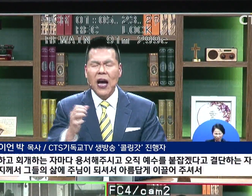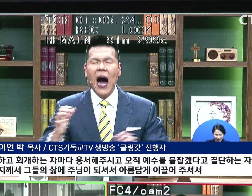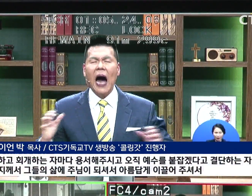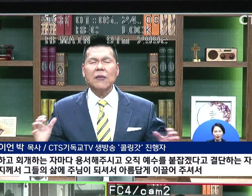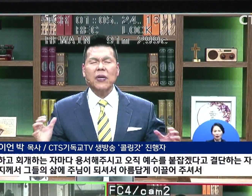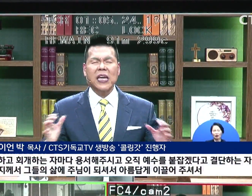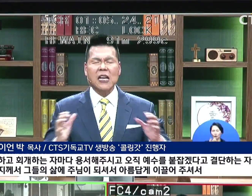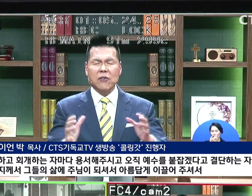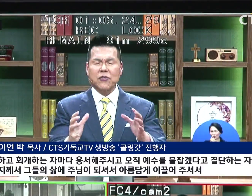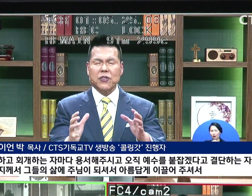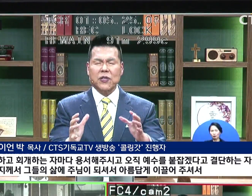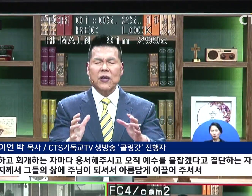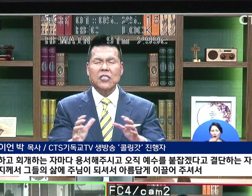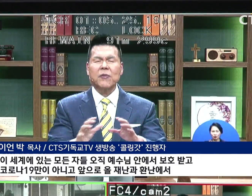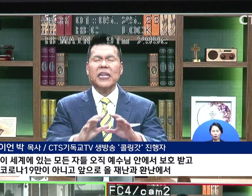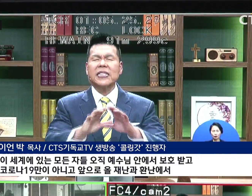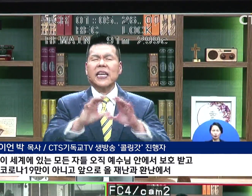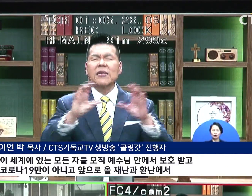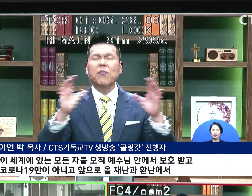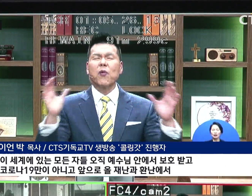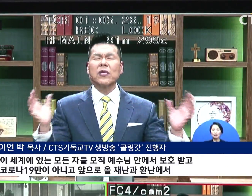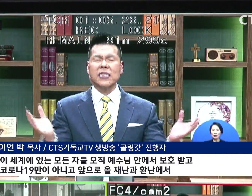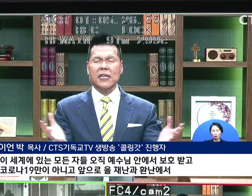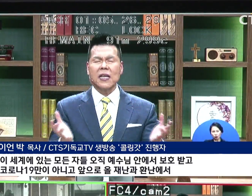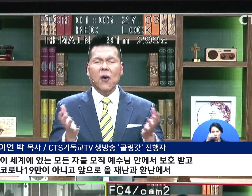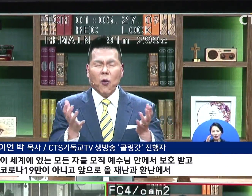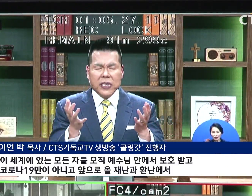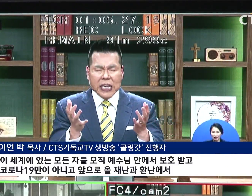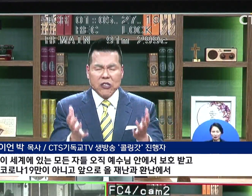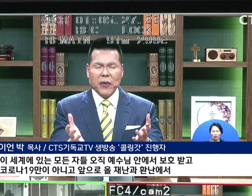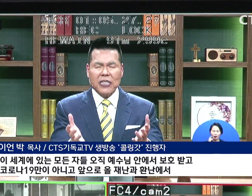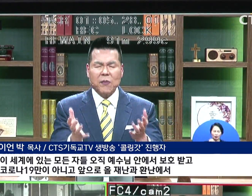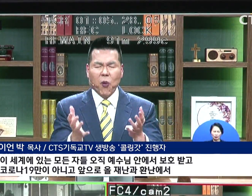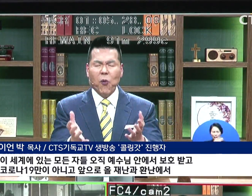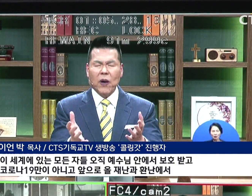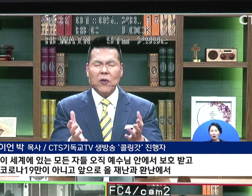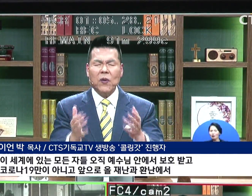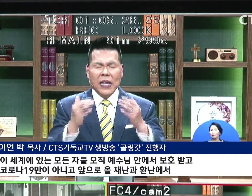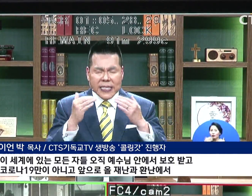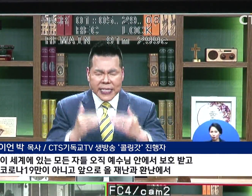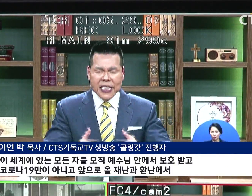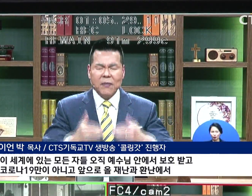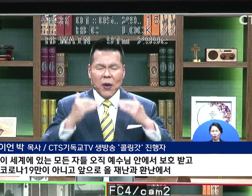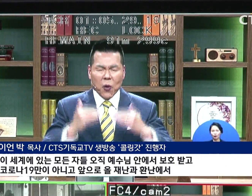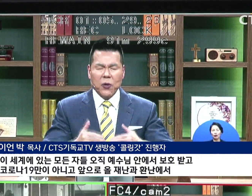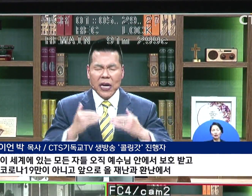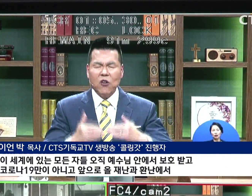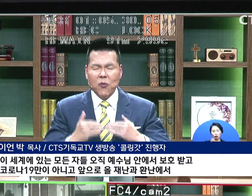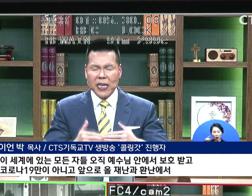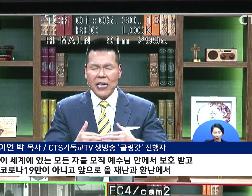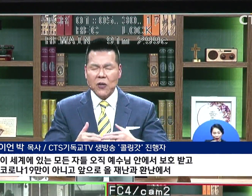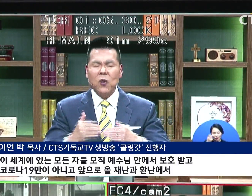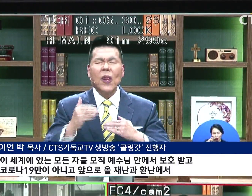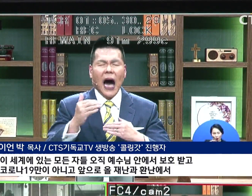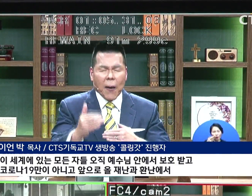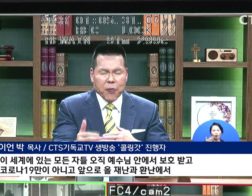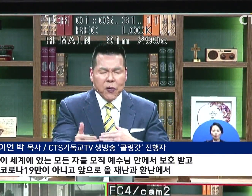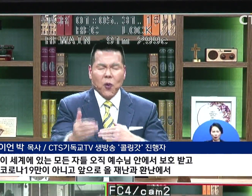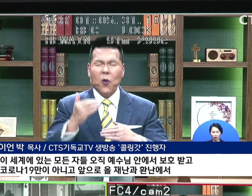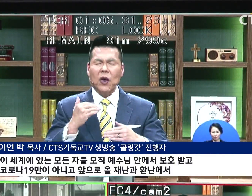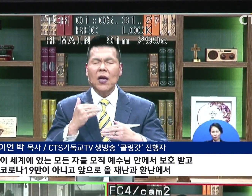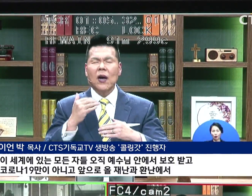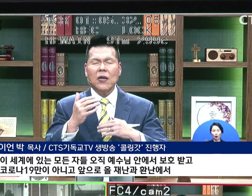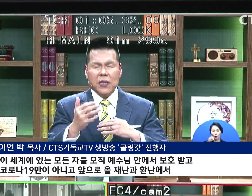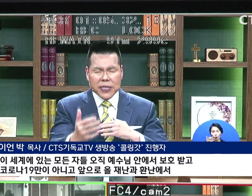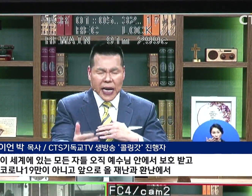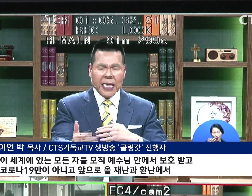되셔서 아름답게 이끌어 주셔서 정말 이 세계는 모든 자들 오직 예수를 만나서 보호받고 지금 코로나19만이 아니고 앞으로